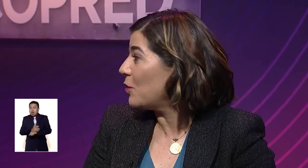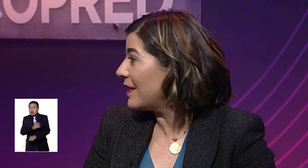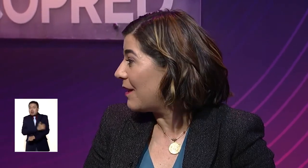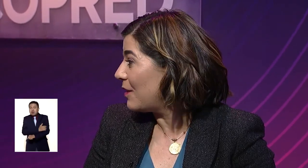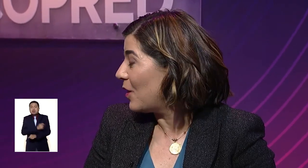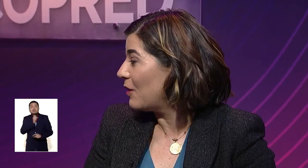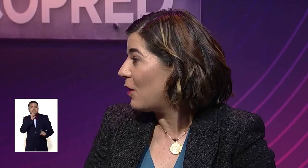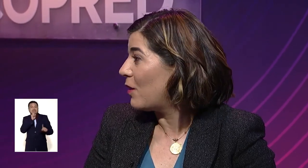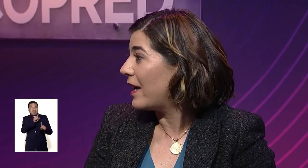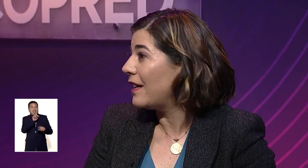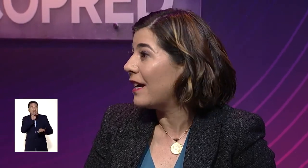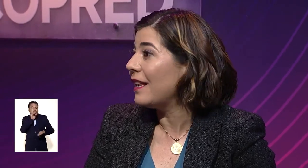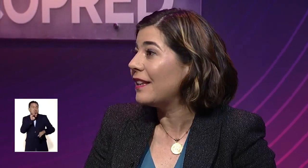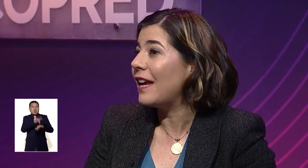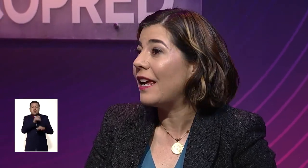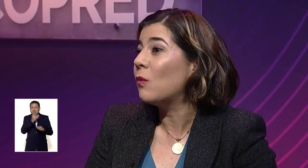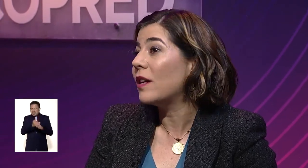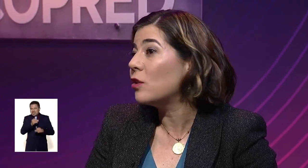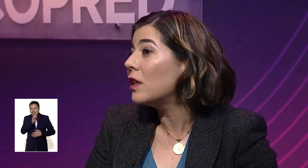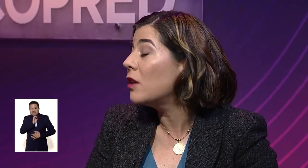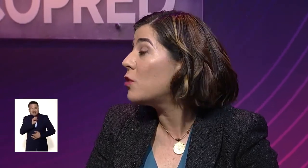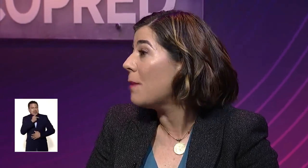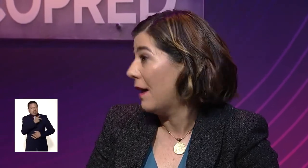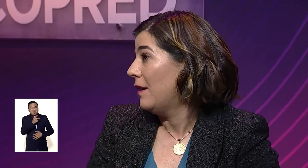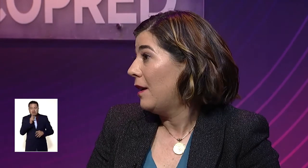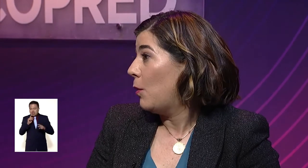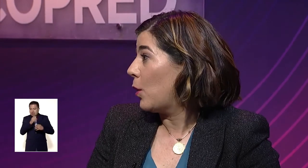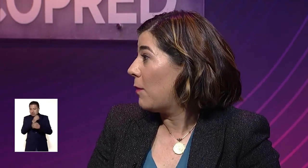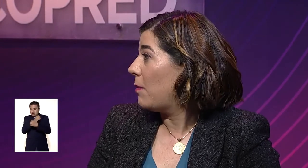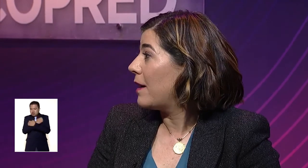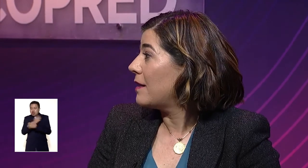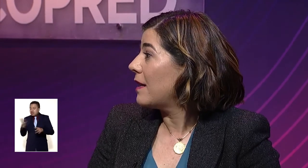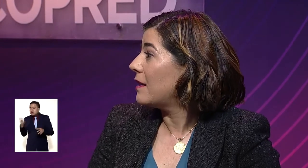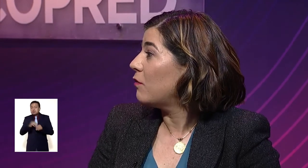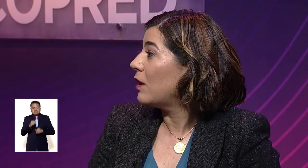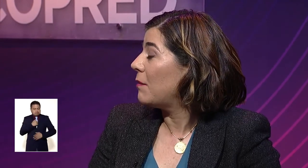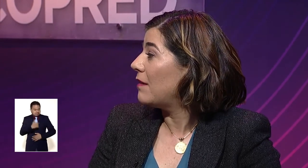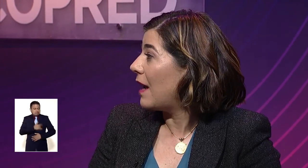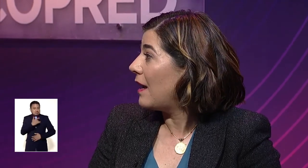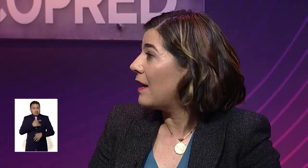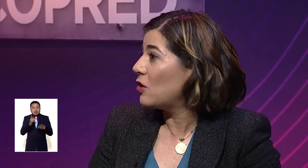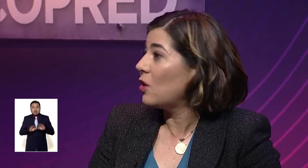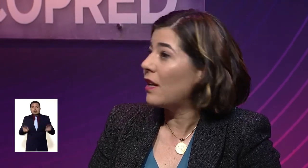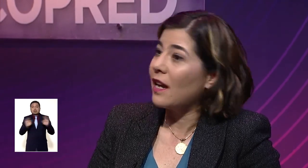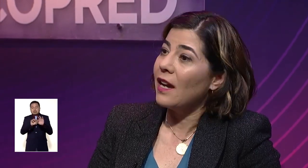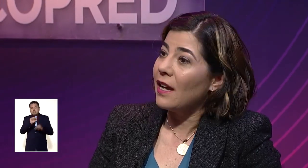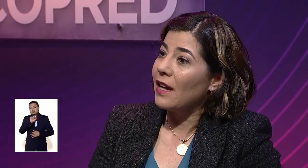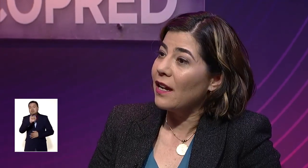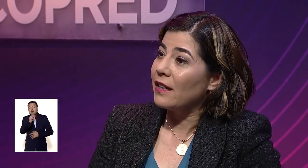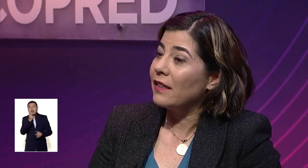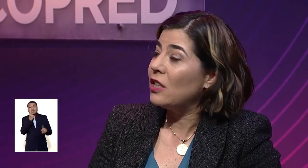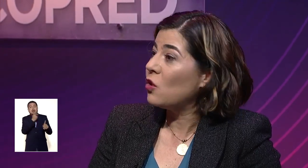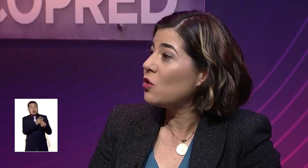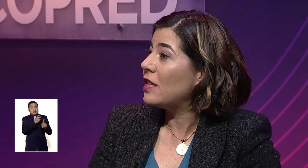estabas tocando ahora, Erika, de educación inclusiva, porque me parece que es fundamental el hecho de que niños,